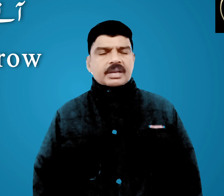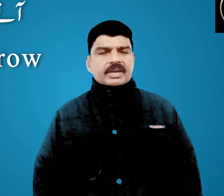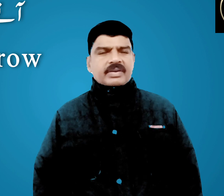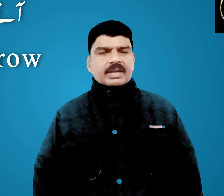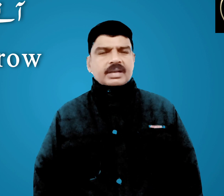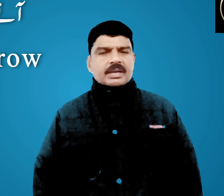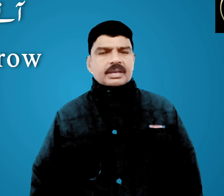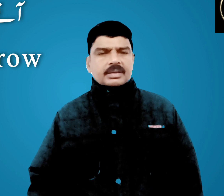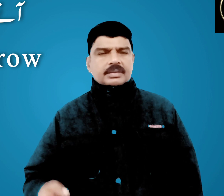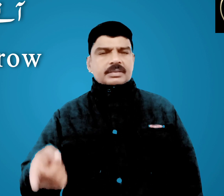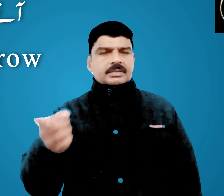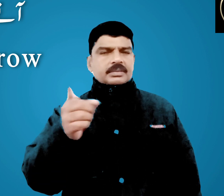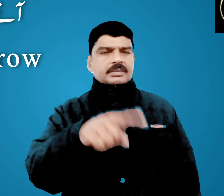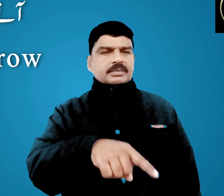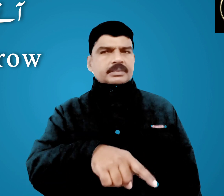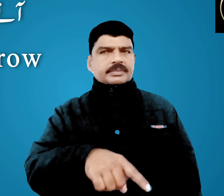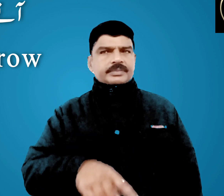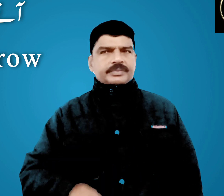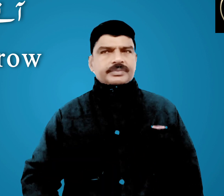आने वाला कल